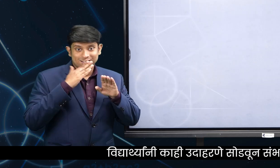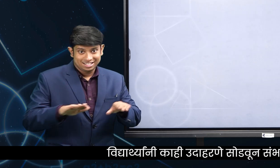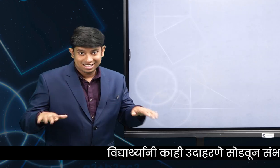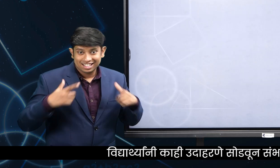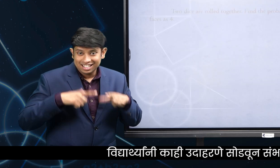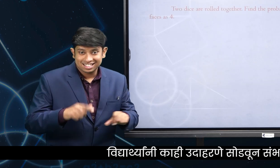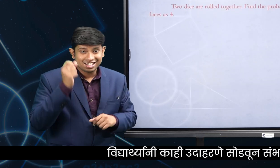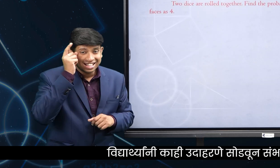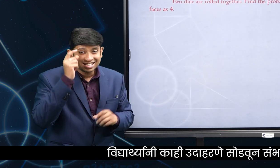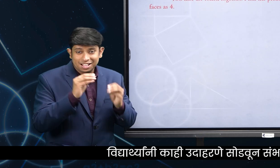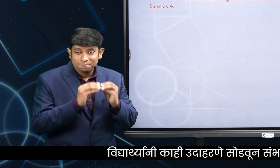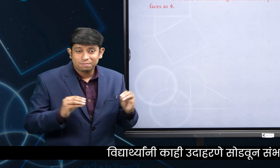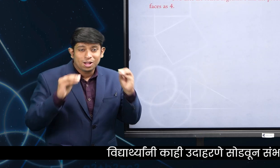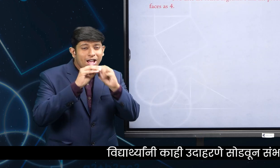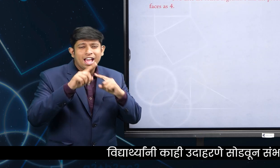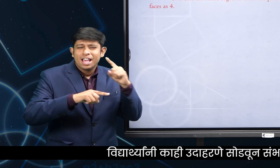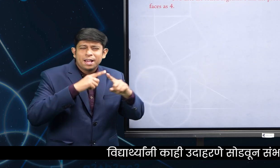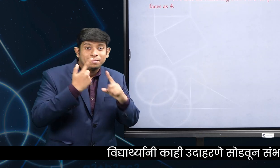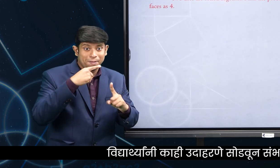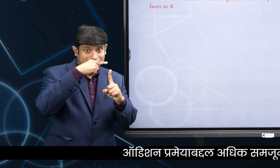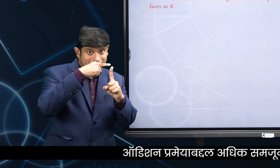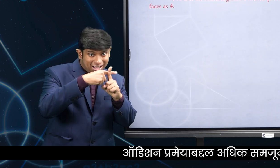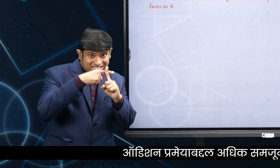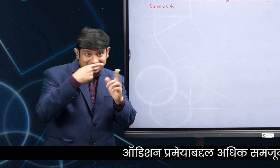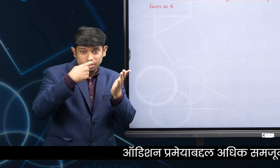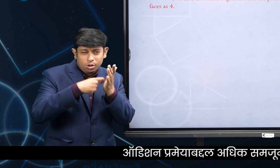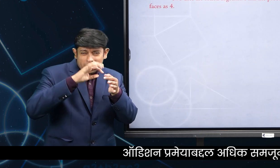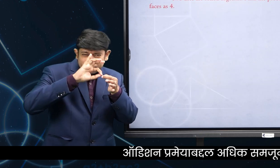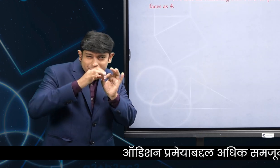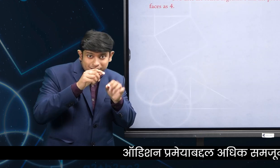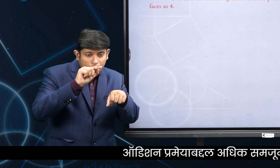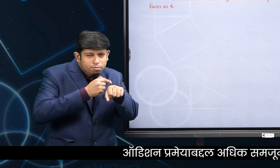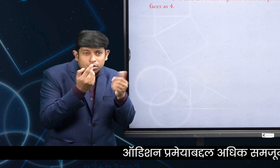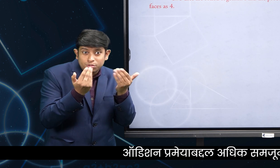विद्यार्थ्यांनी काही उदाहरणे सोडवून संभाव्यतेच्या ॲडिशन प्रमेयांबद्दल अधिक समजून घेऊ.